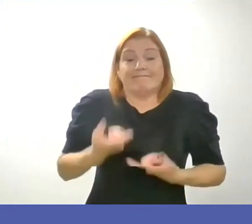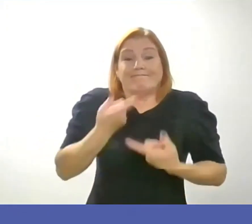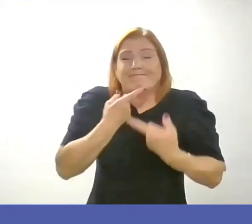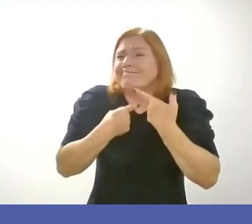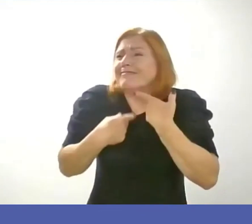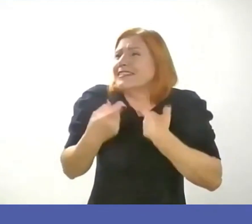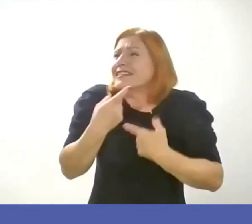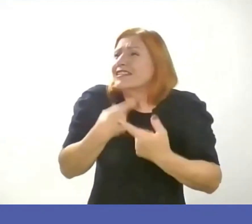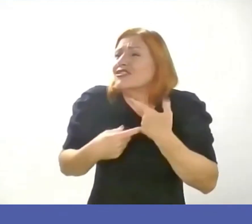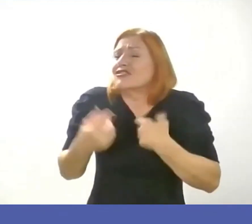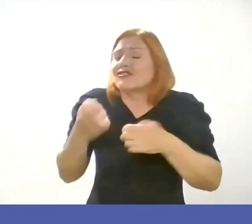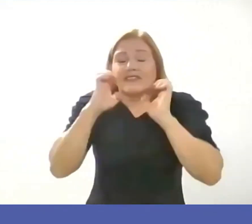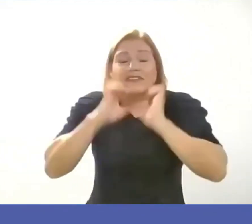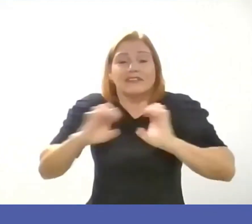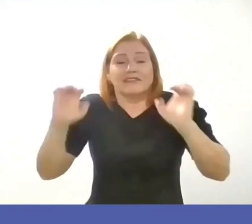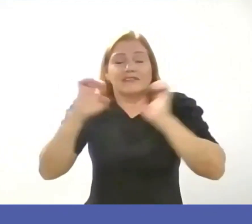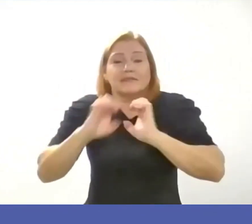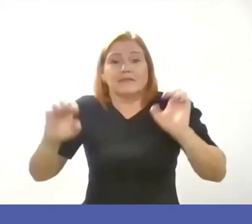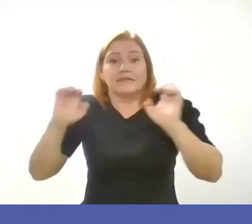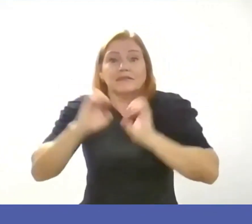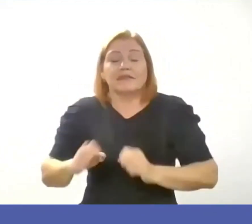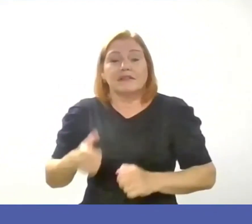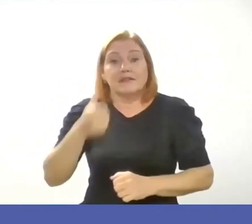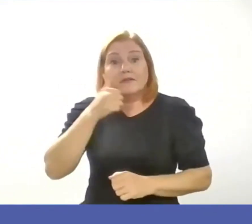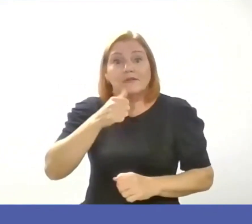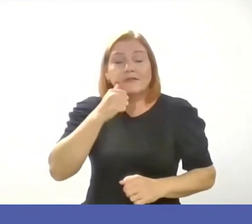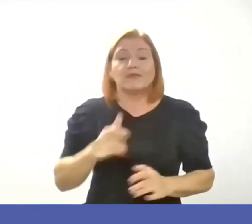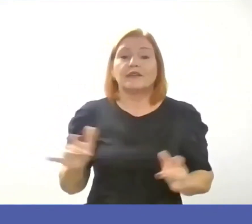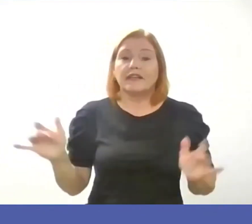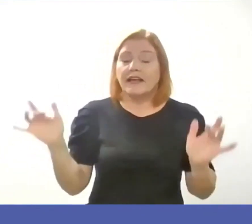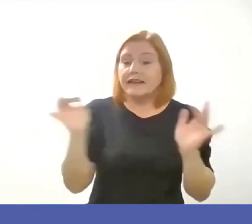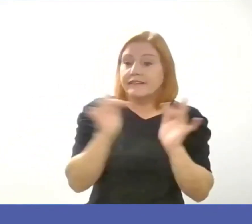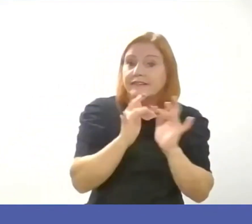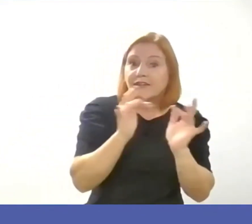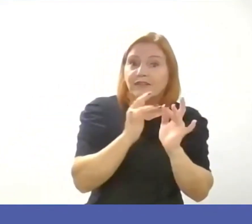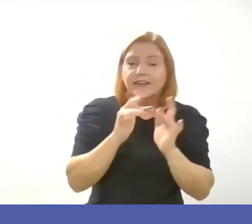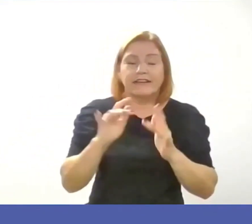As mulheres conectadas, os homens de oração,